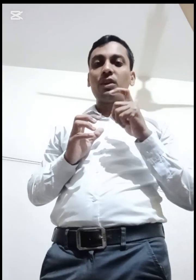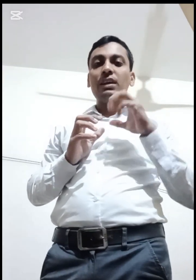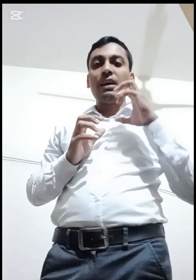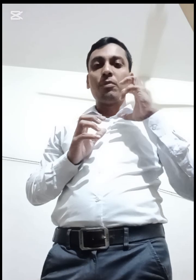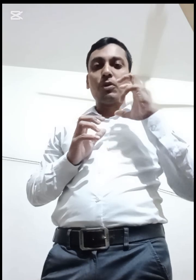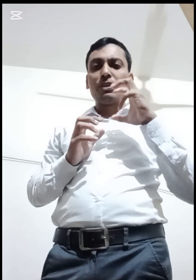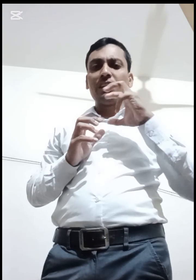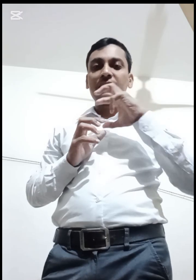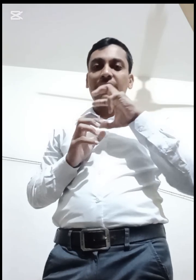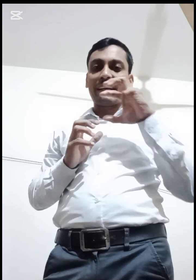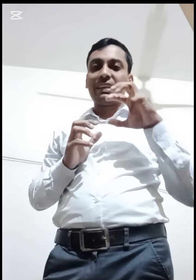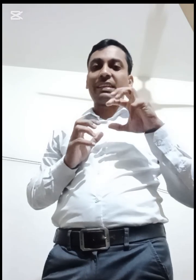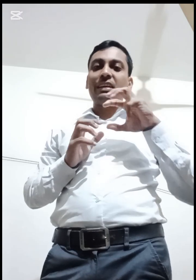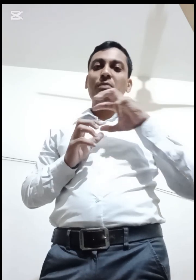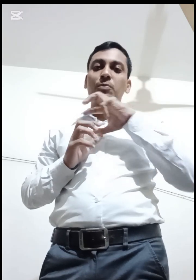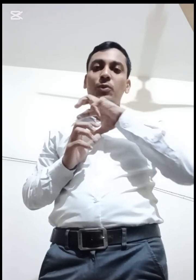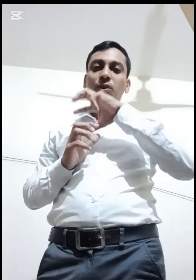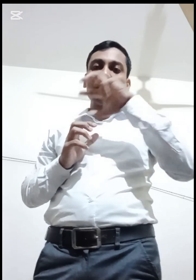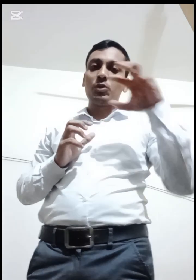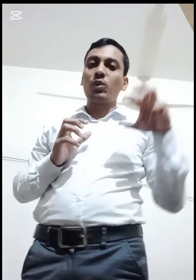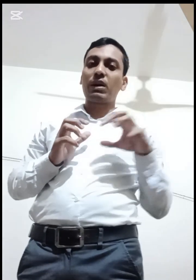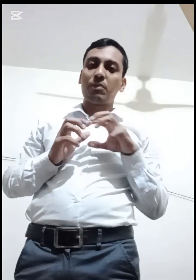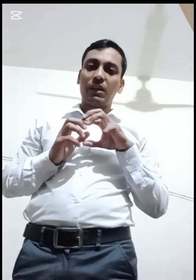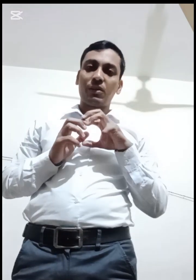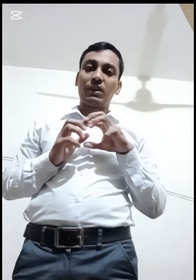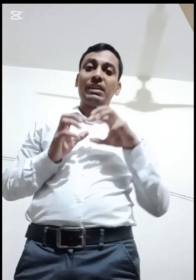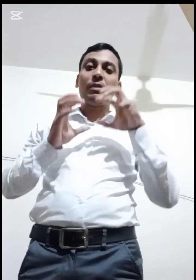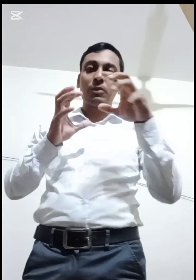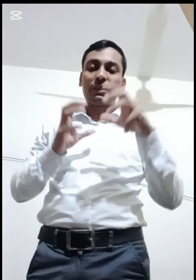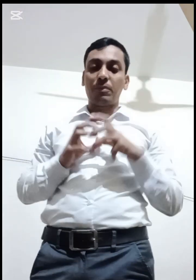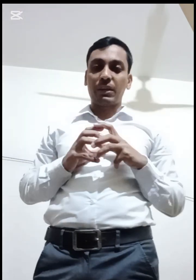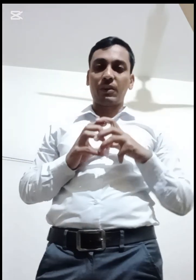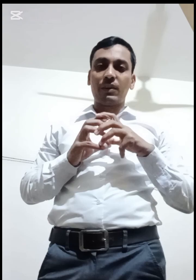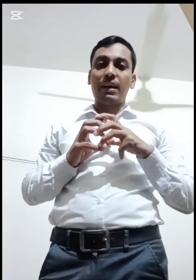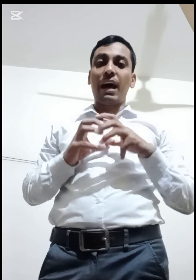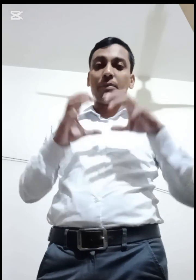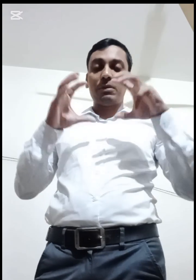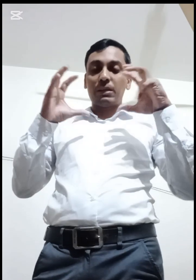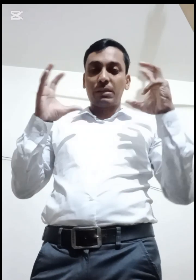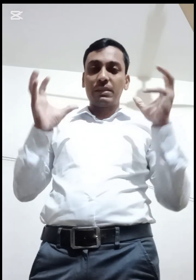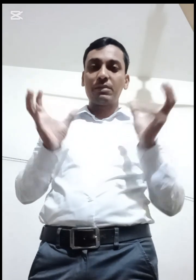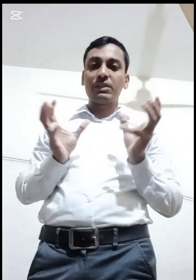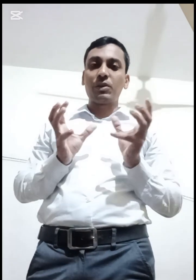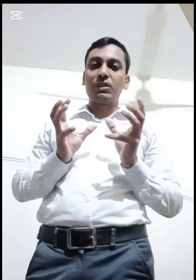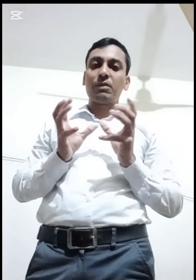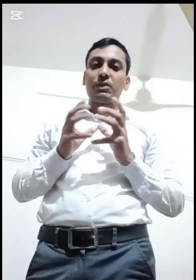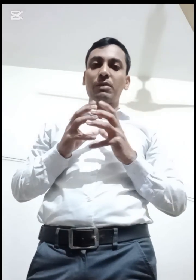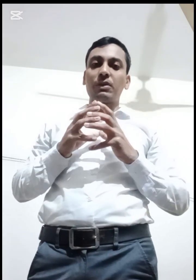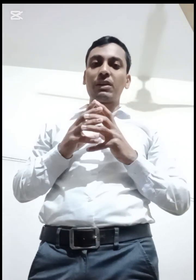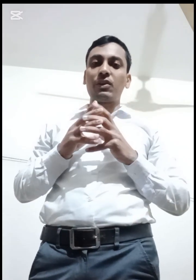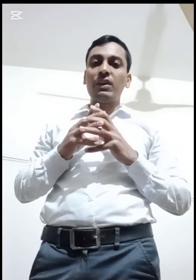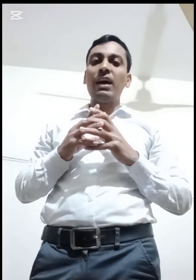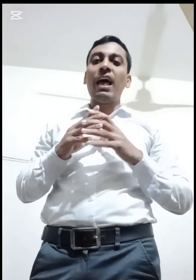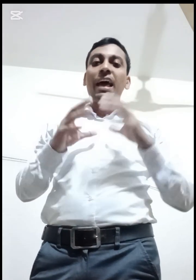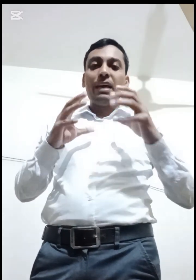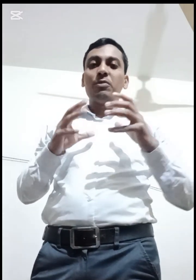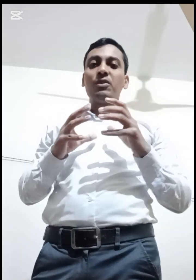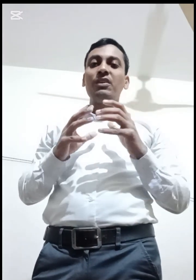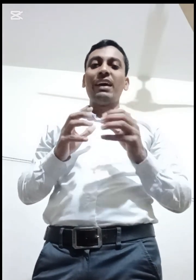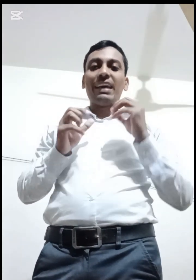করে বৈদ্যুতিক সার্কিটকে পুরোটাই সুরক্ষা প্রদান করে, নিরাপত্তা প্রদান করে, আমাদের বাসাবাড়ির যেমন সিকিউরিটি নিরাপত্তা প্রদান করে। এবং